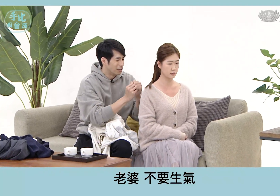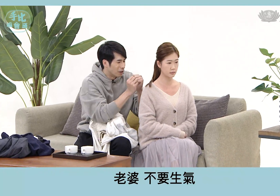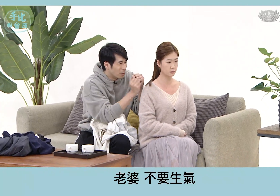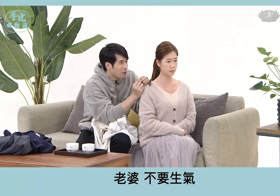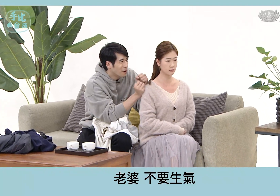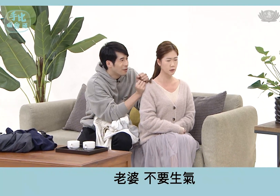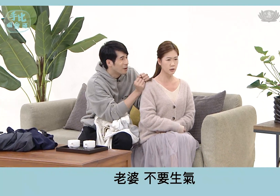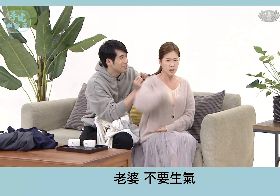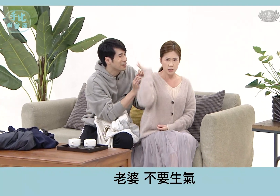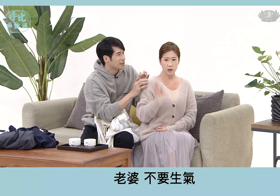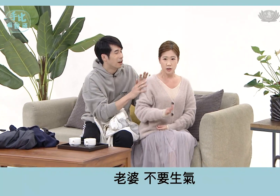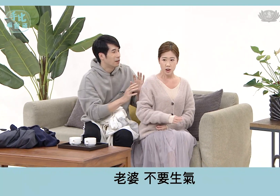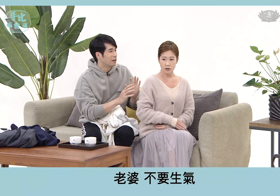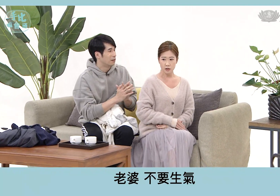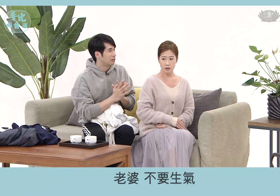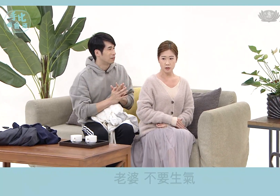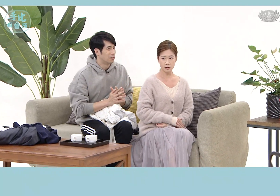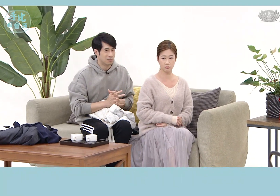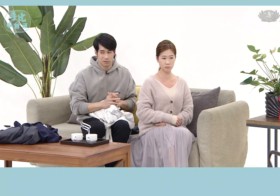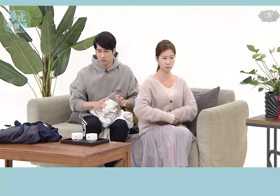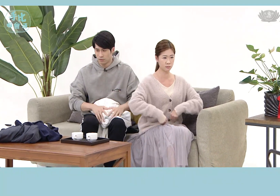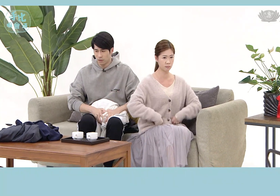老婆，不要生气。